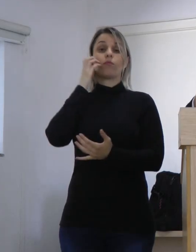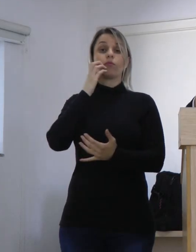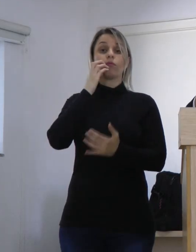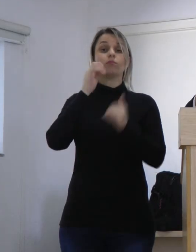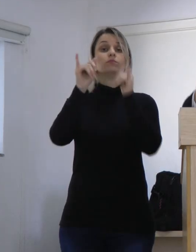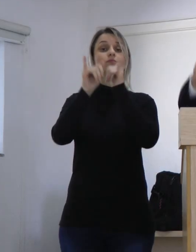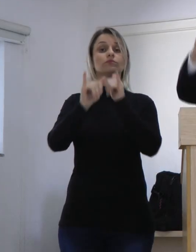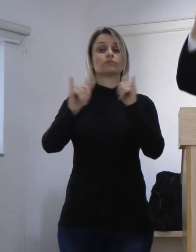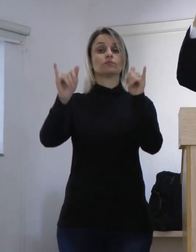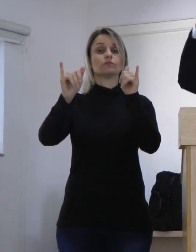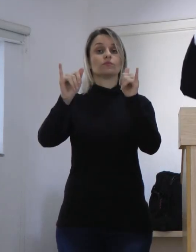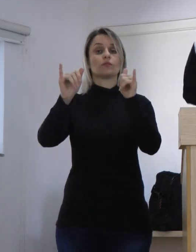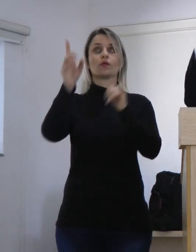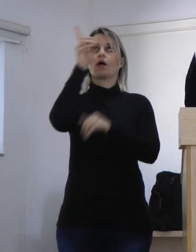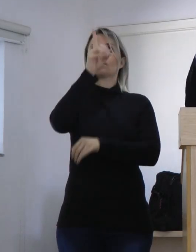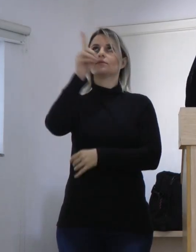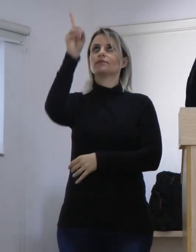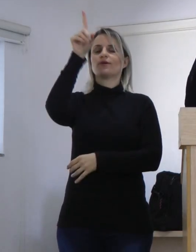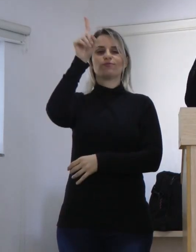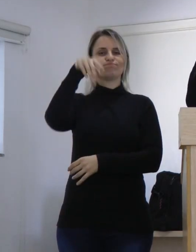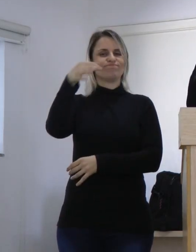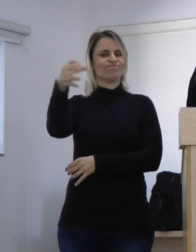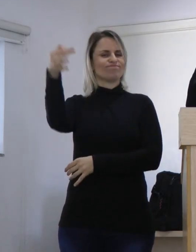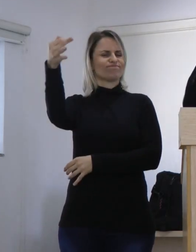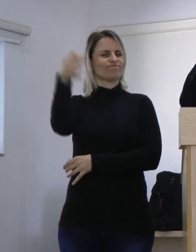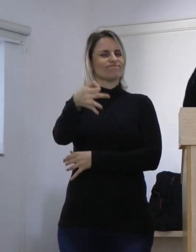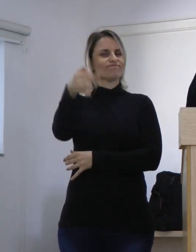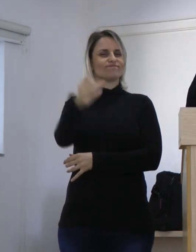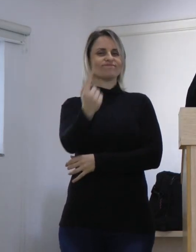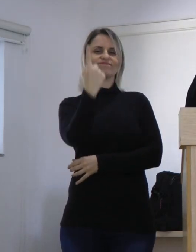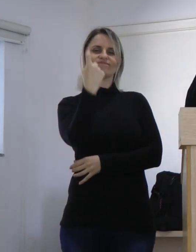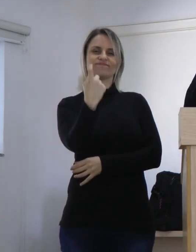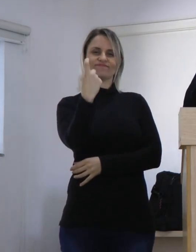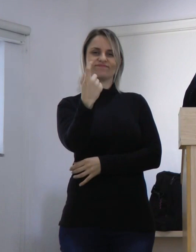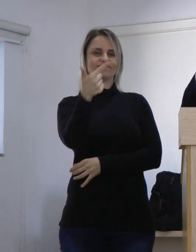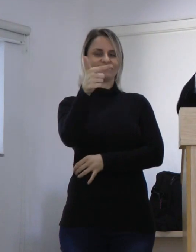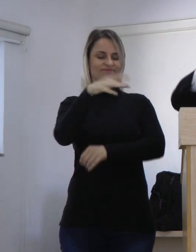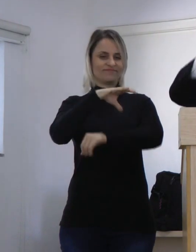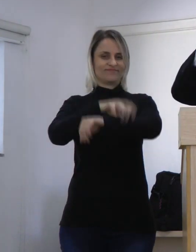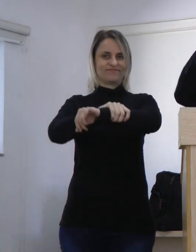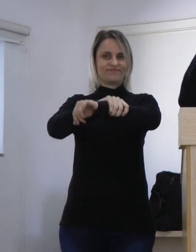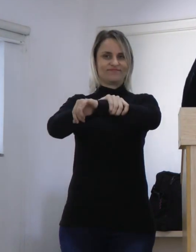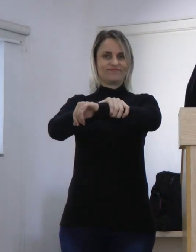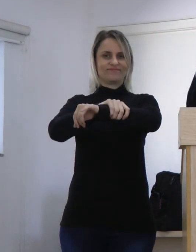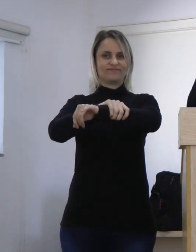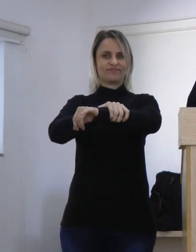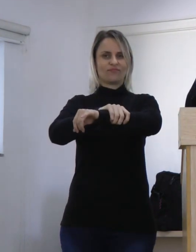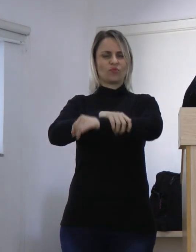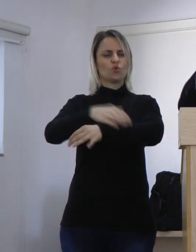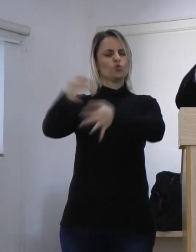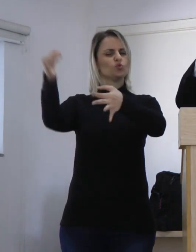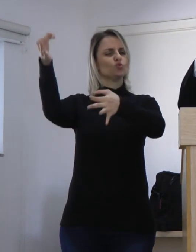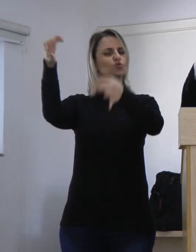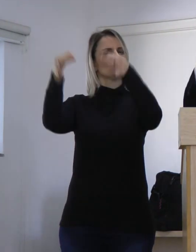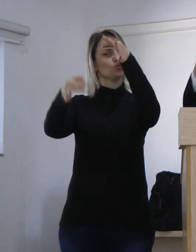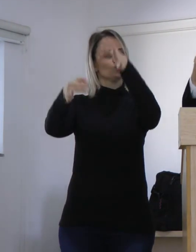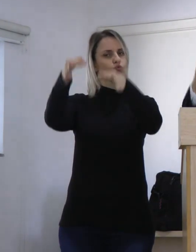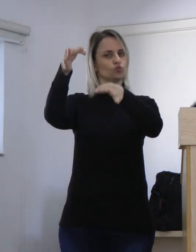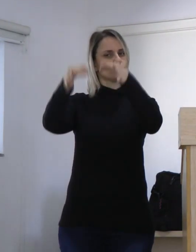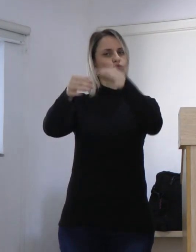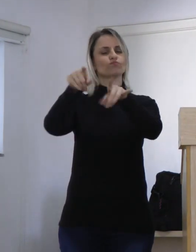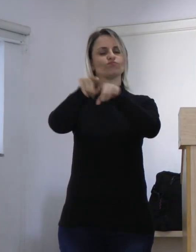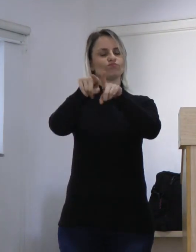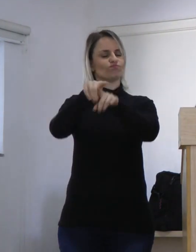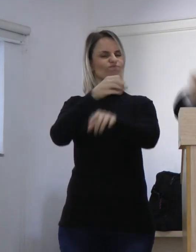dizer que Deus é perfeito, único, imaterial, soberanamente justo e soberanamente